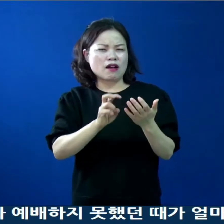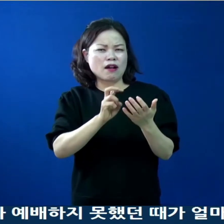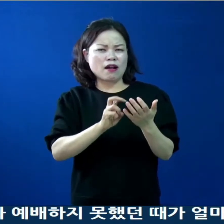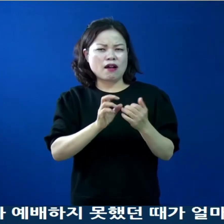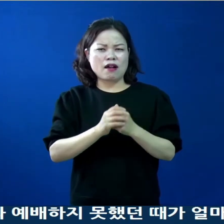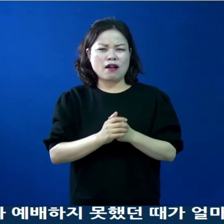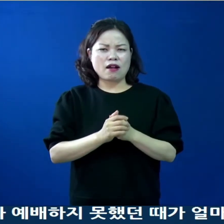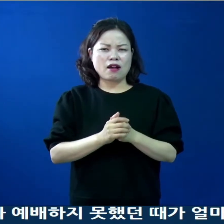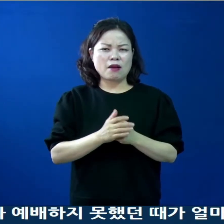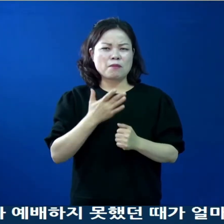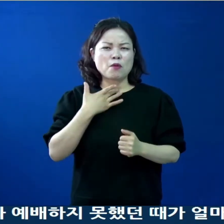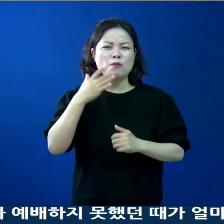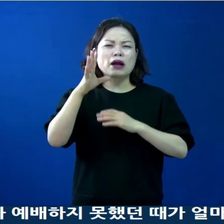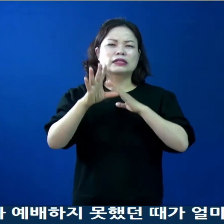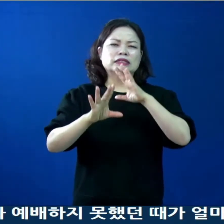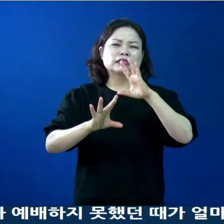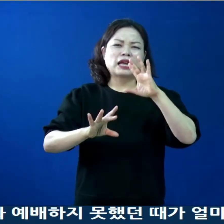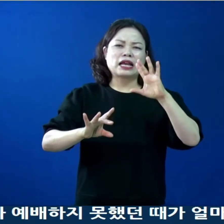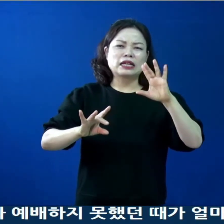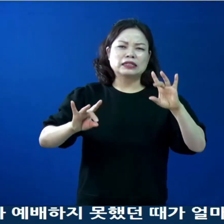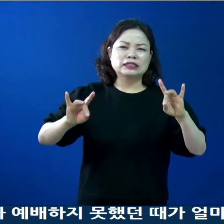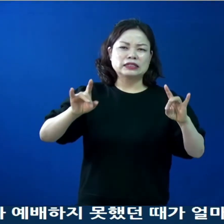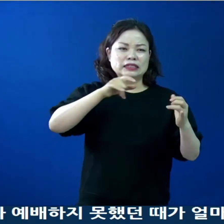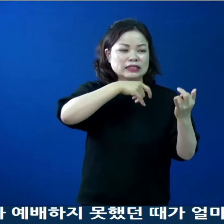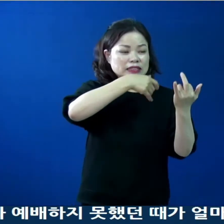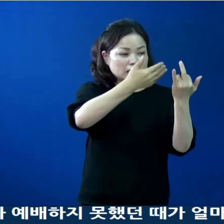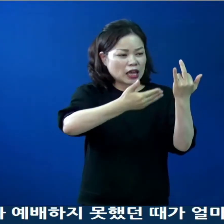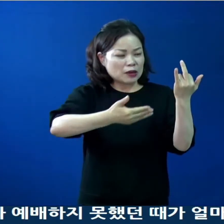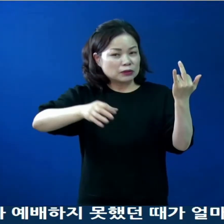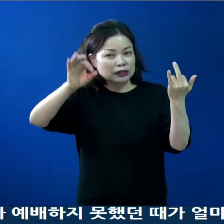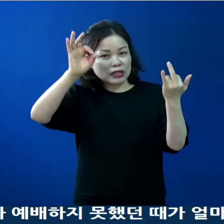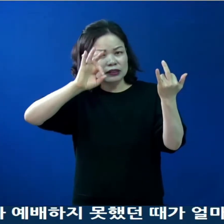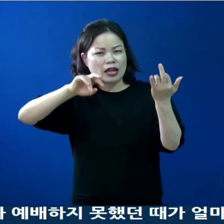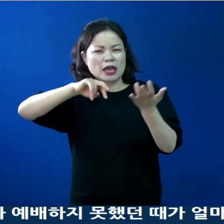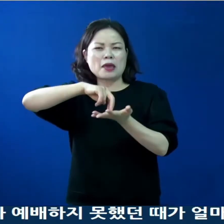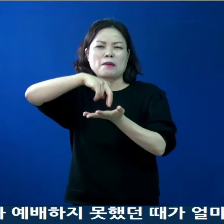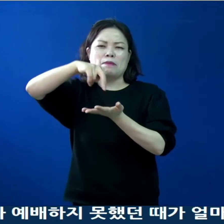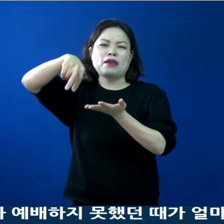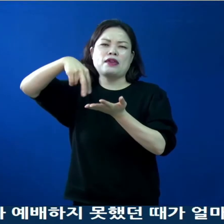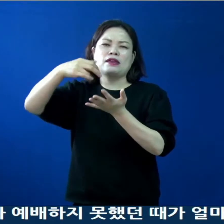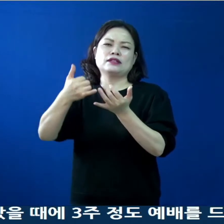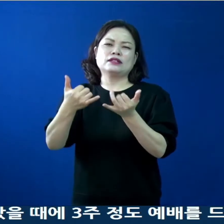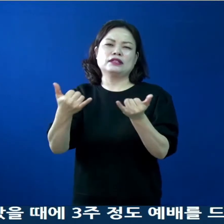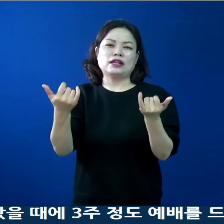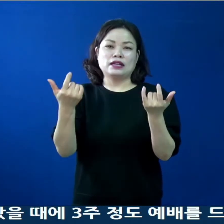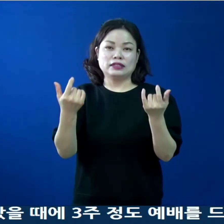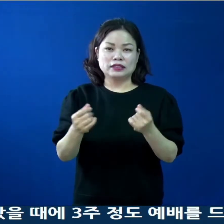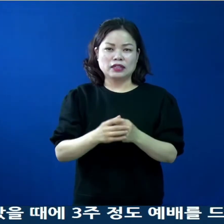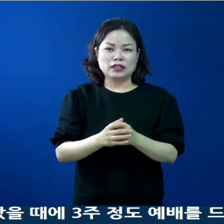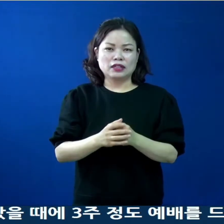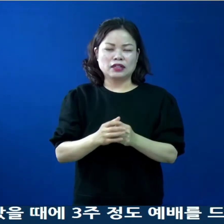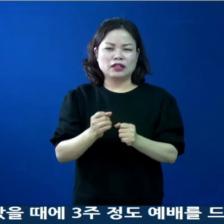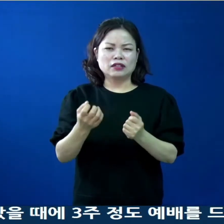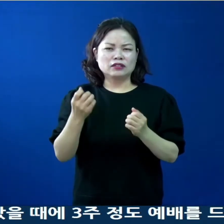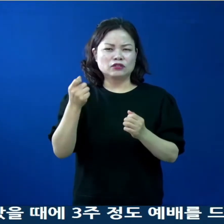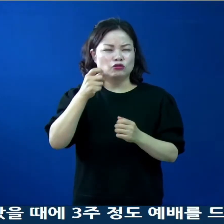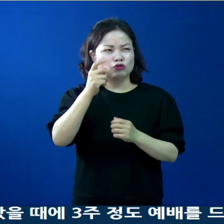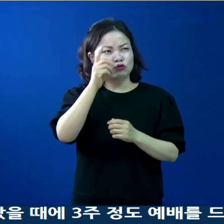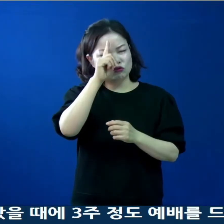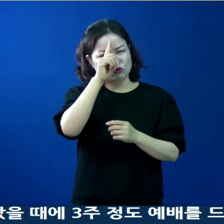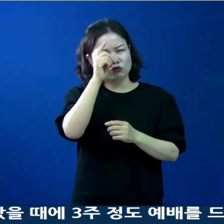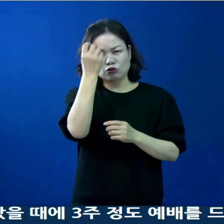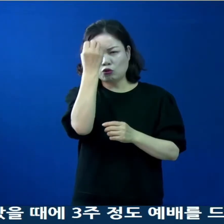있었습니다. 목마른 사슴 시냇물을 찾아 헤매임같이. 중고등부 때부터 수백 번 불렀던